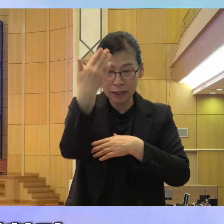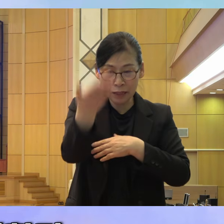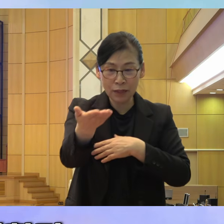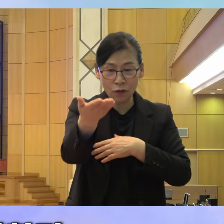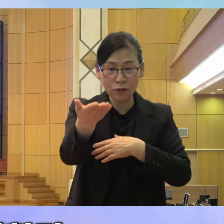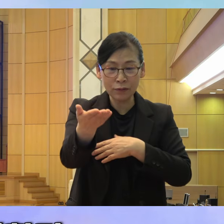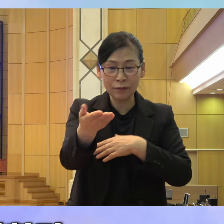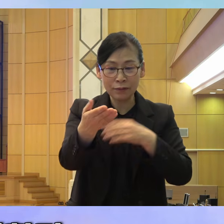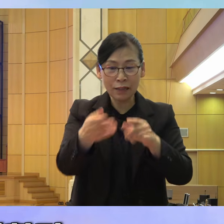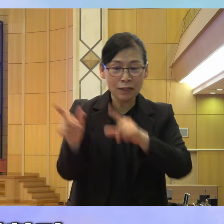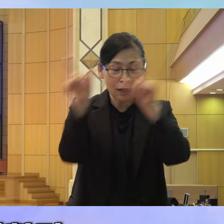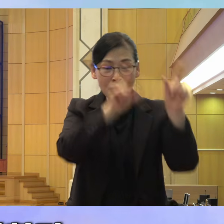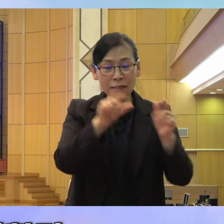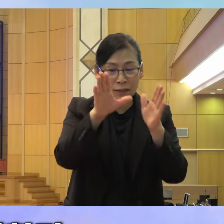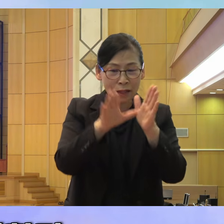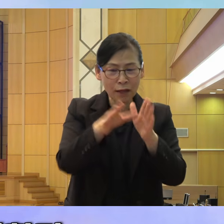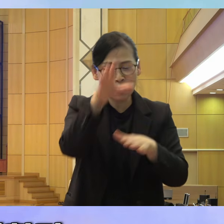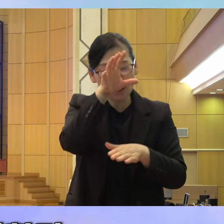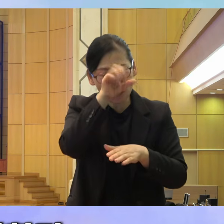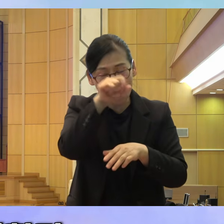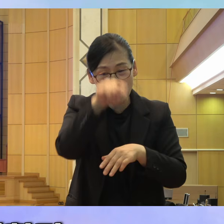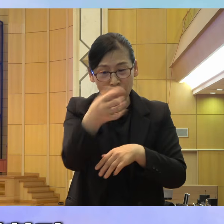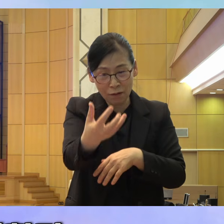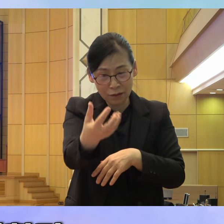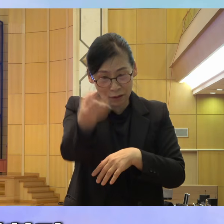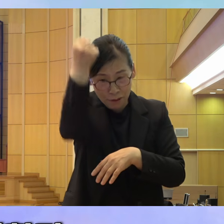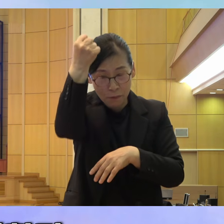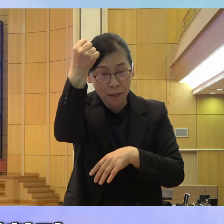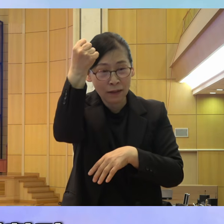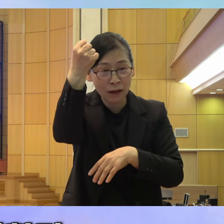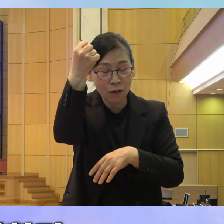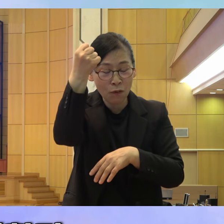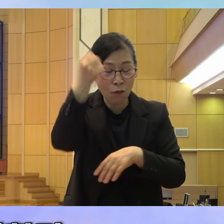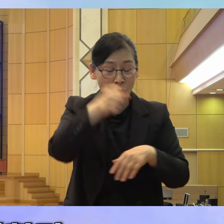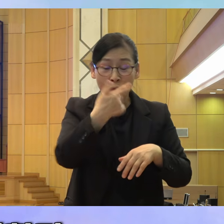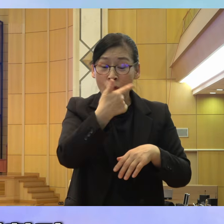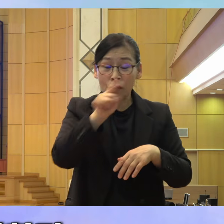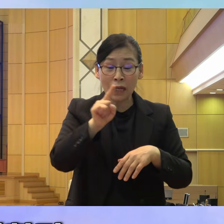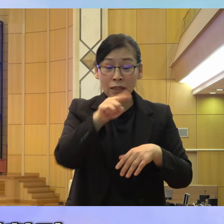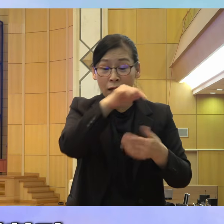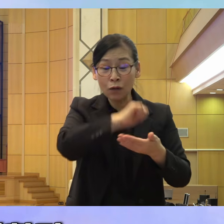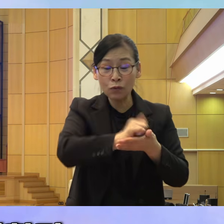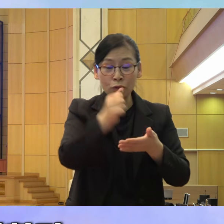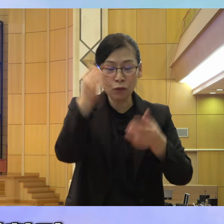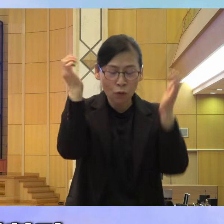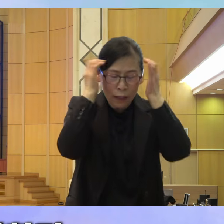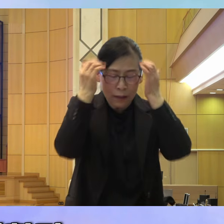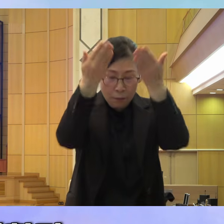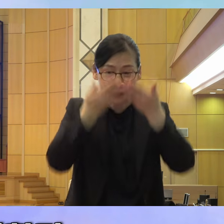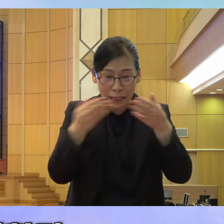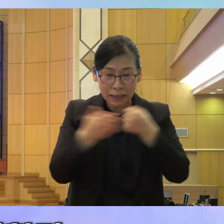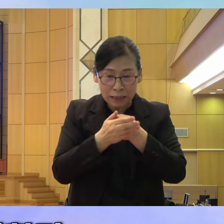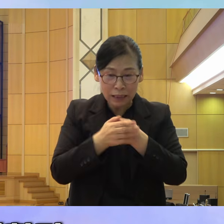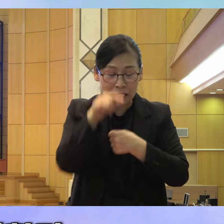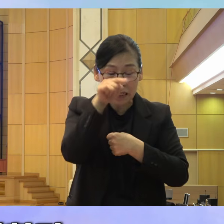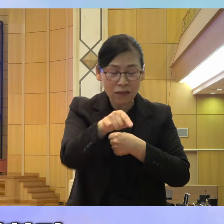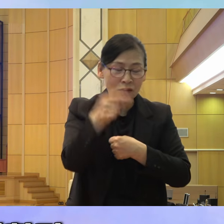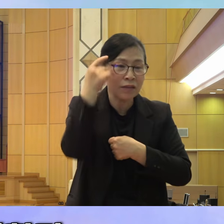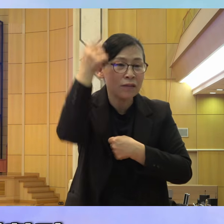이르되 예 너는 살았을 때에 좋은 것을 받았고 나사로는 고난을